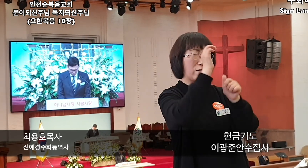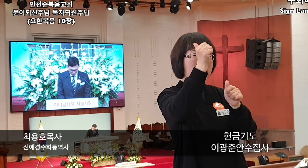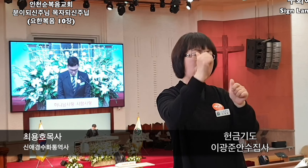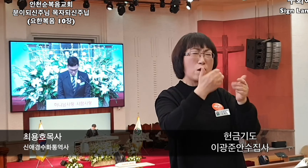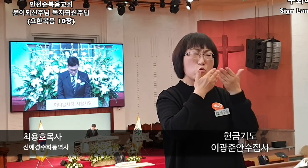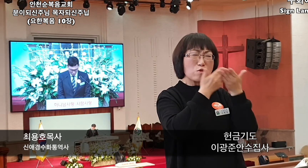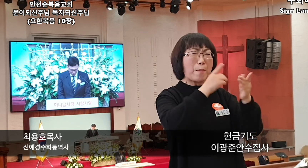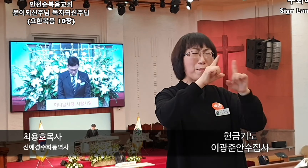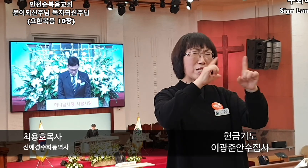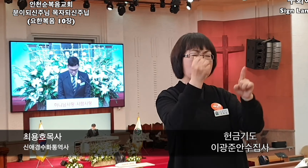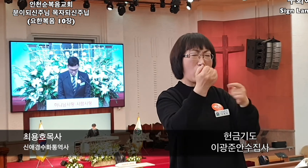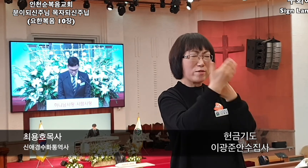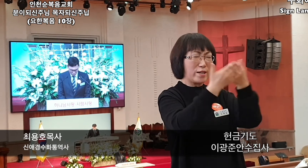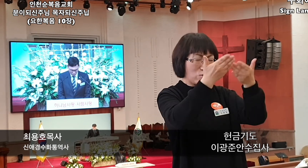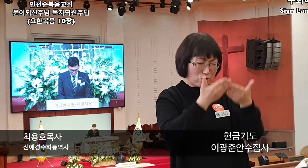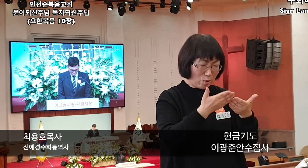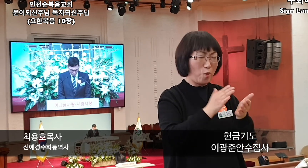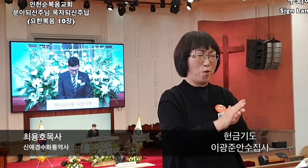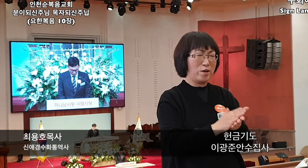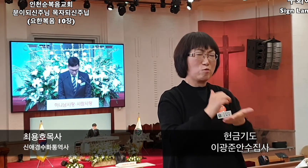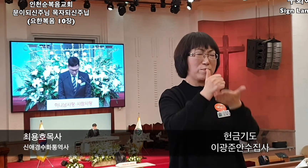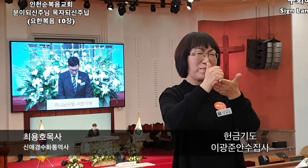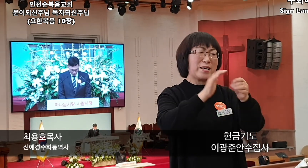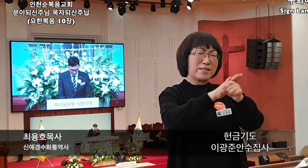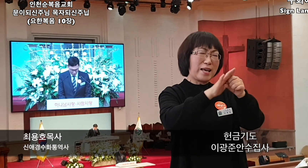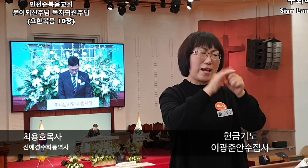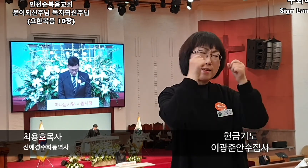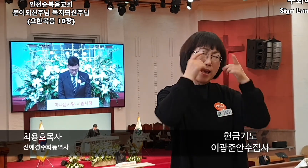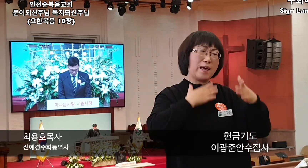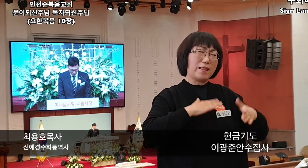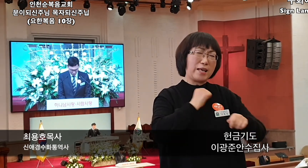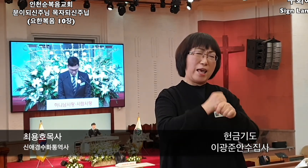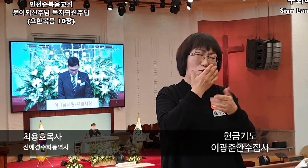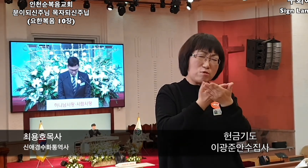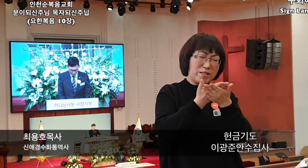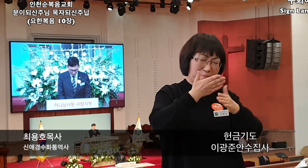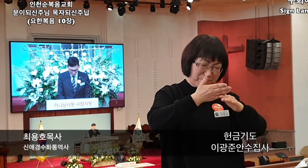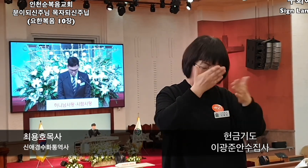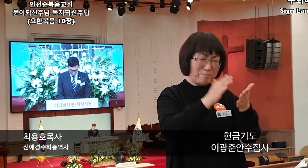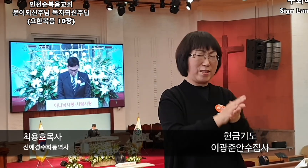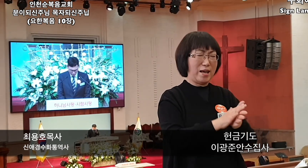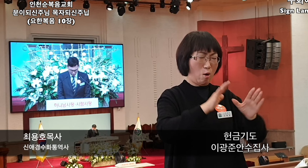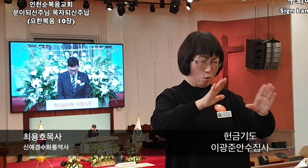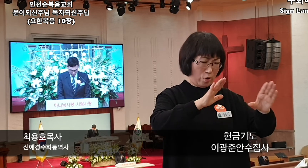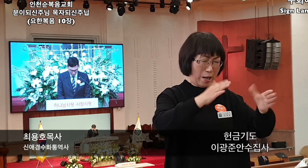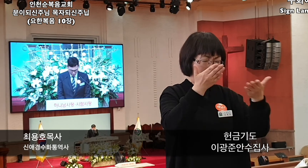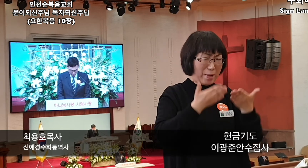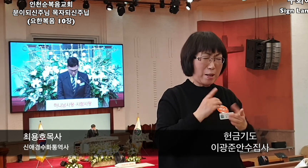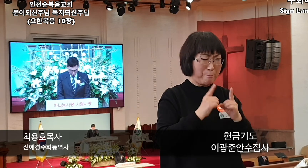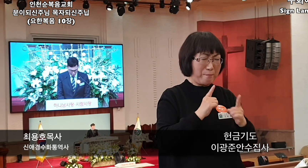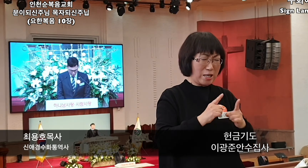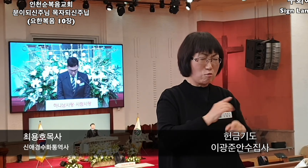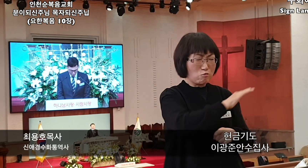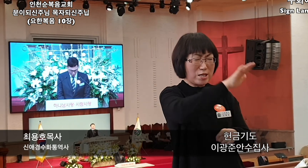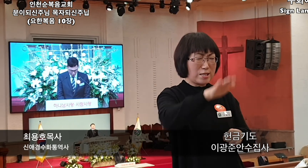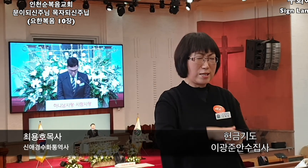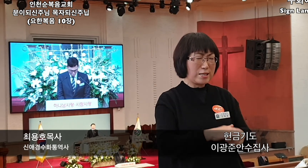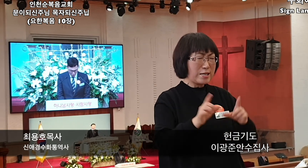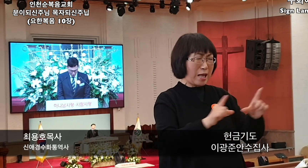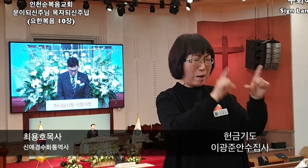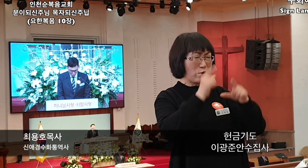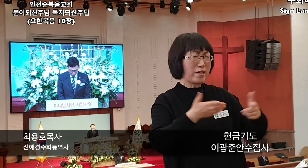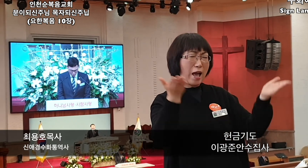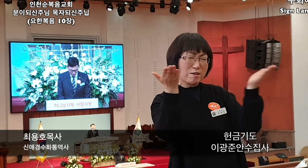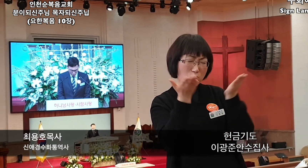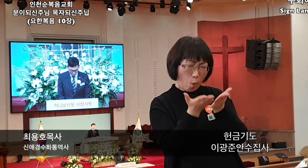주님이란 귀한 말씀으로 은혜를 주시고 주님의 사랑을 깨닫게 하시니 감사합니다. 아멘. 오늘 받은 말씀을 저희들 삶 속에